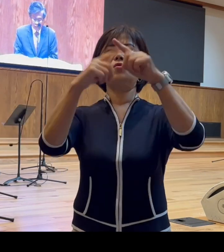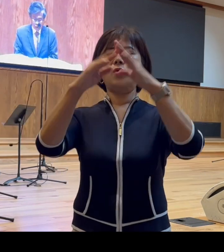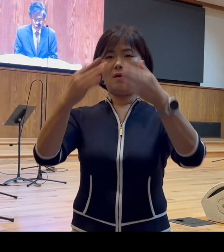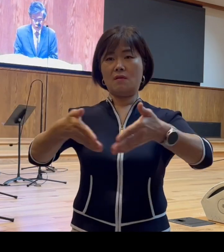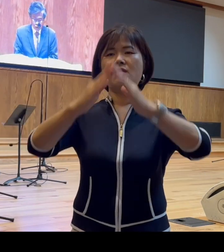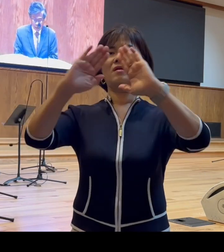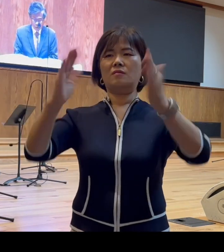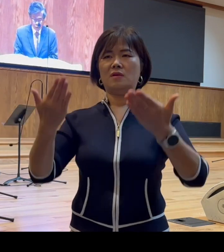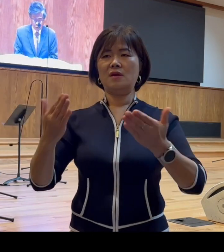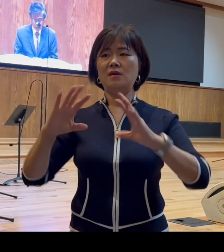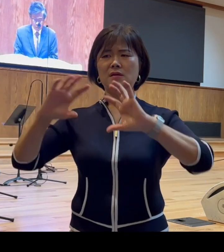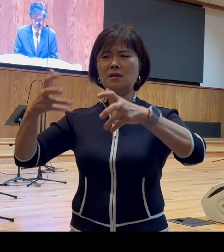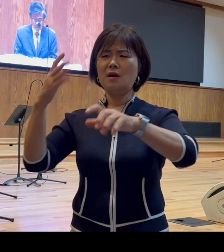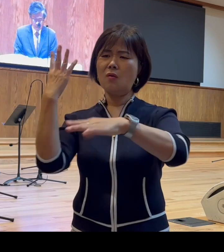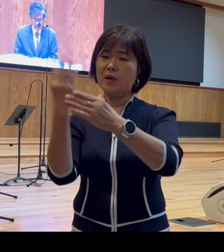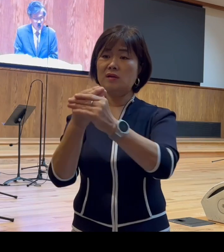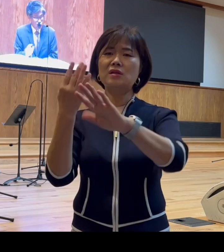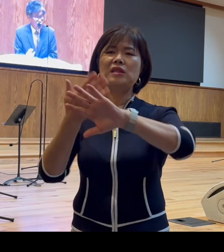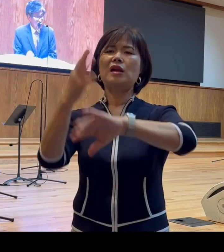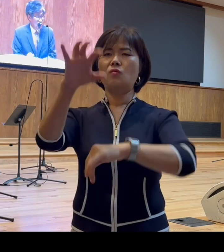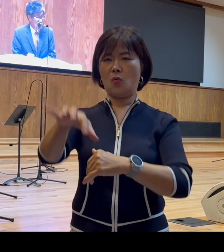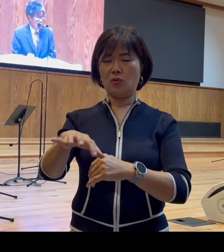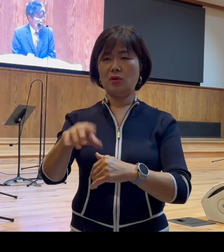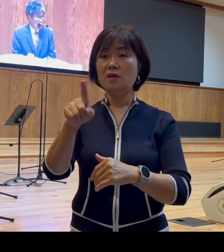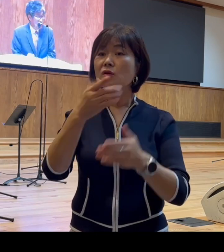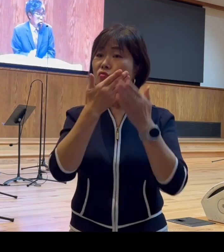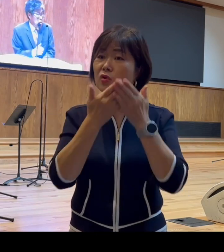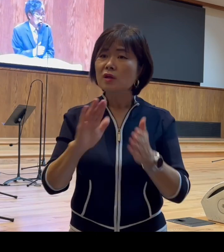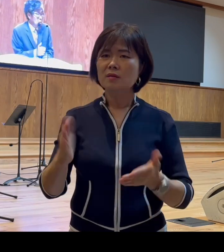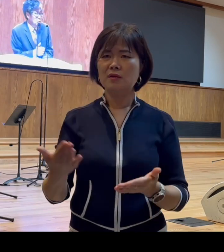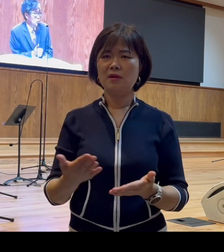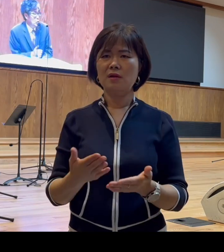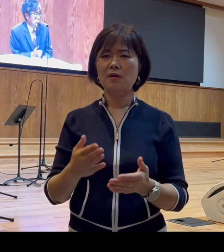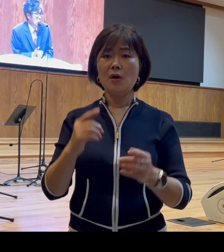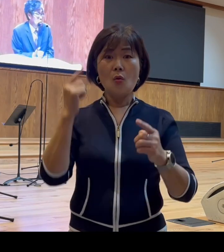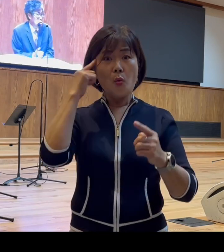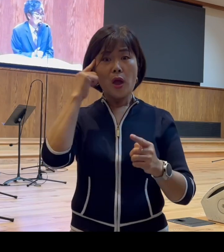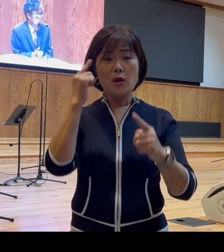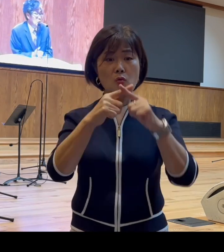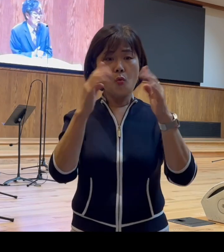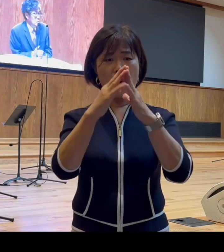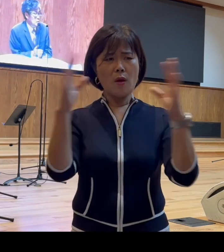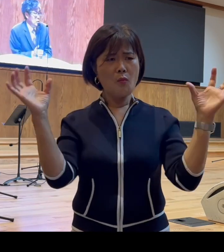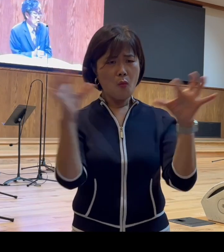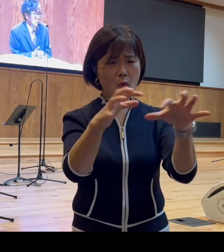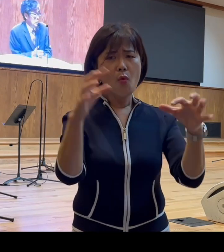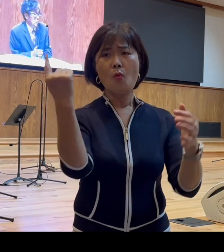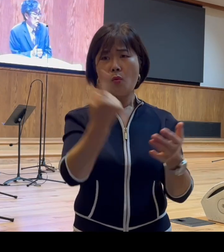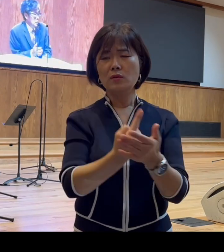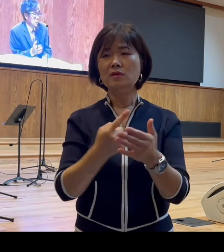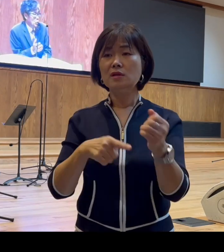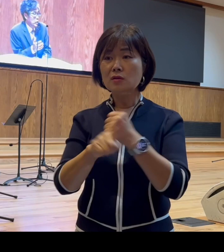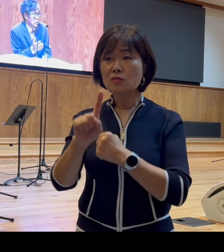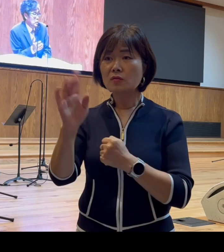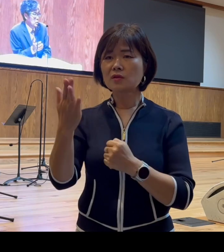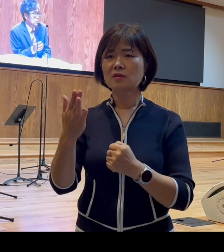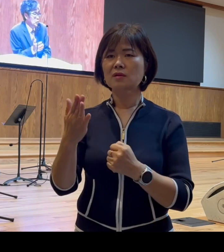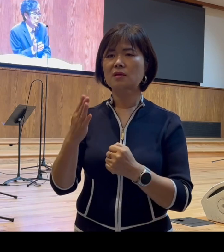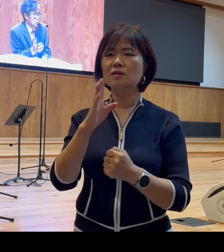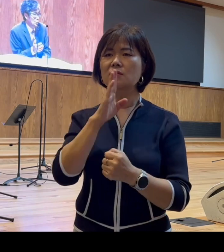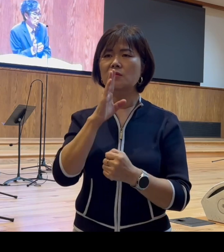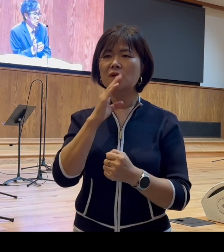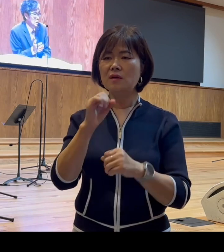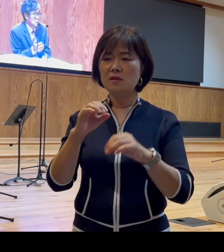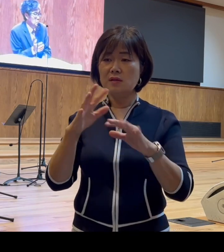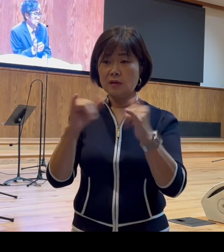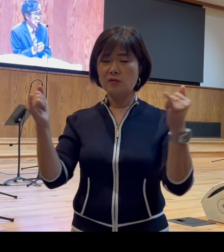교회는 세상과 전혀 다른 곳이었습니다. 이게 중요하거든요. 왜 그렇게 사람들이 교회의 매력을 가지고 교회가 그렇게 흡인력